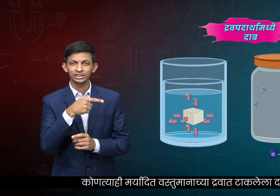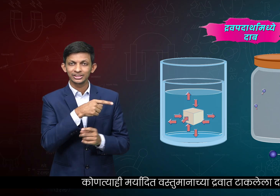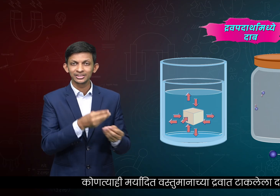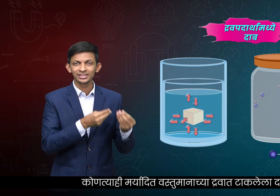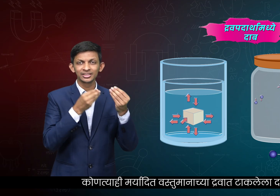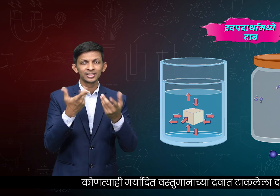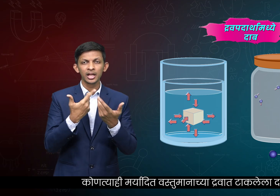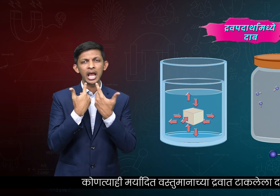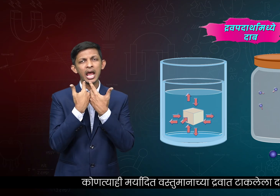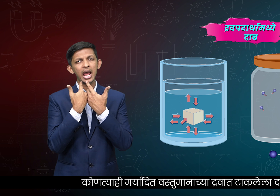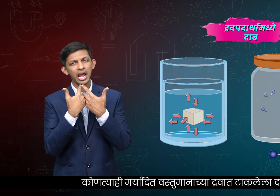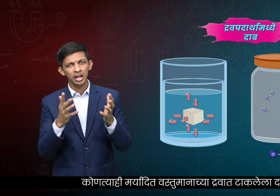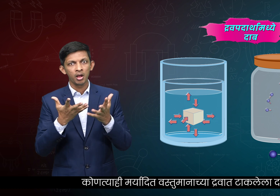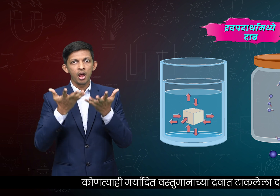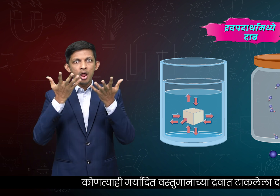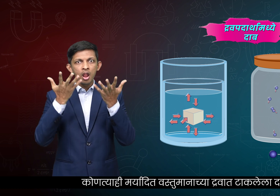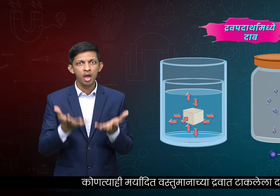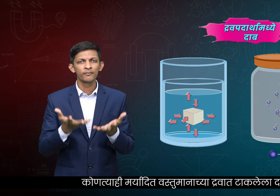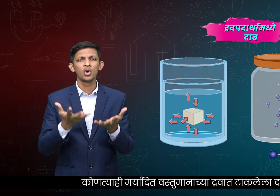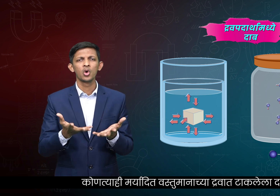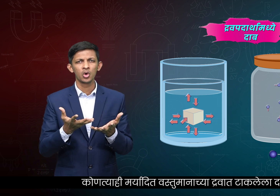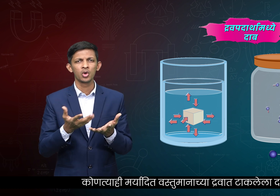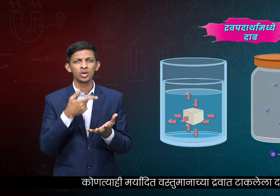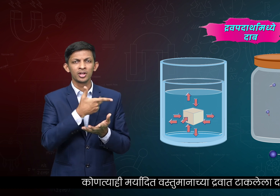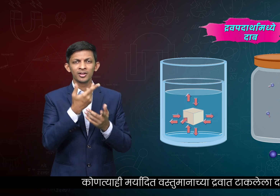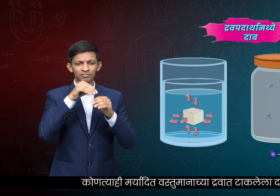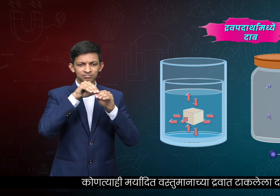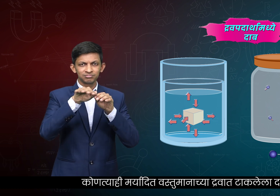कोणत्याही मर्यादित वस्तुमानाच्या द्रवात टाकलेला दाब